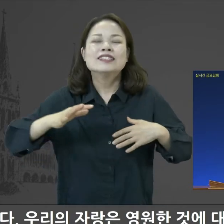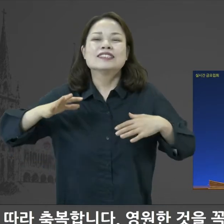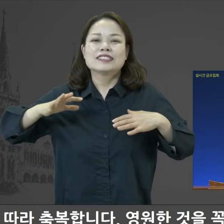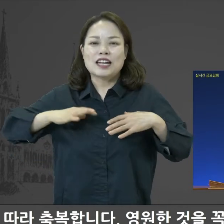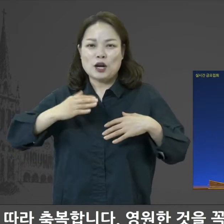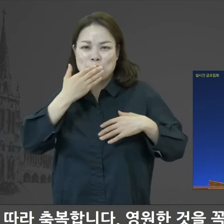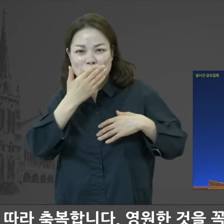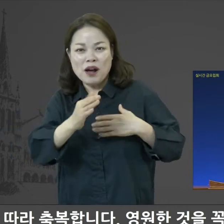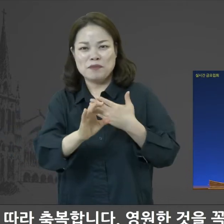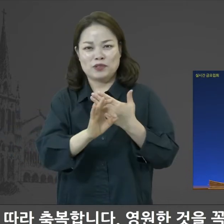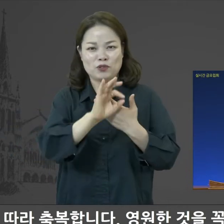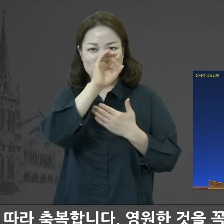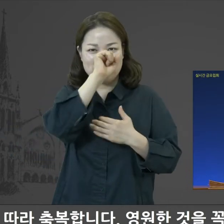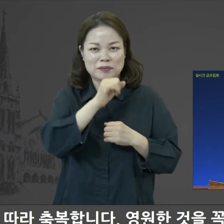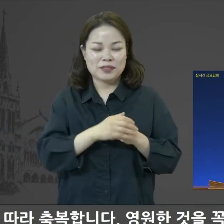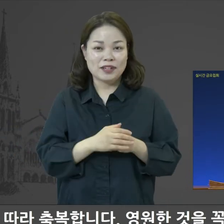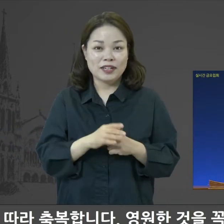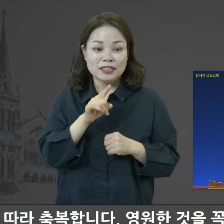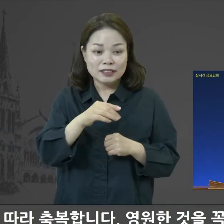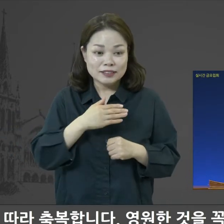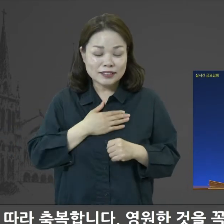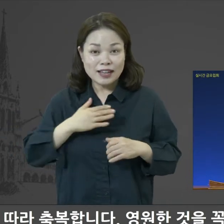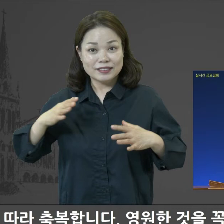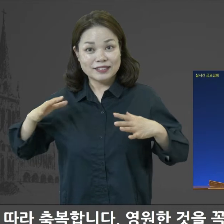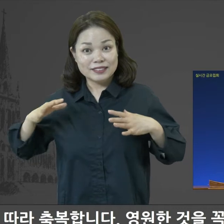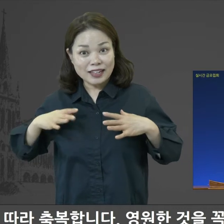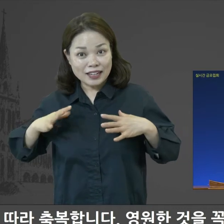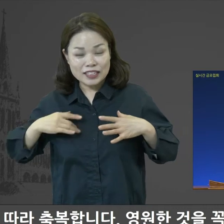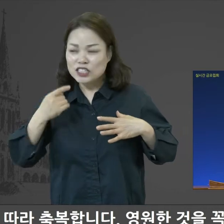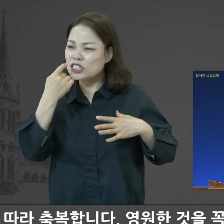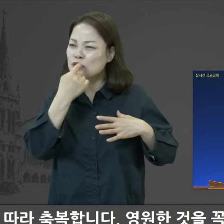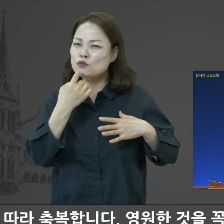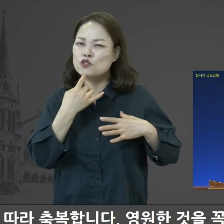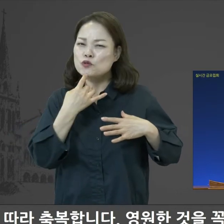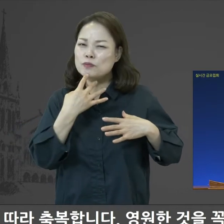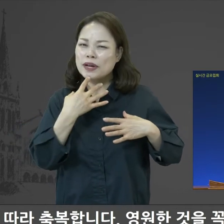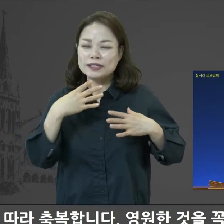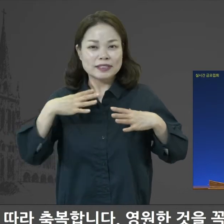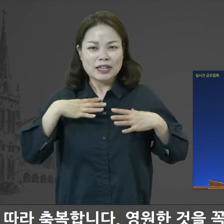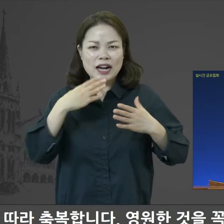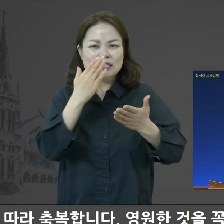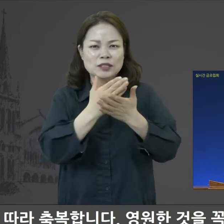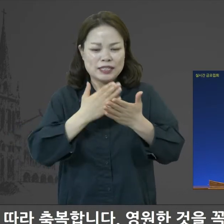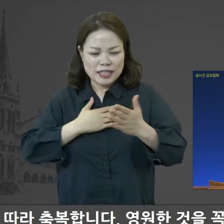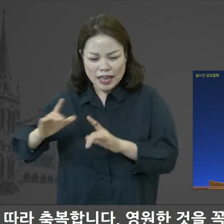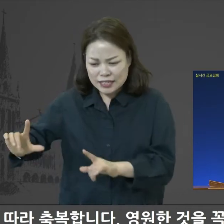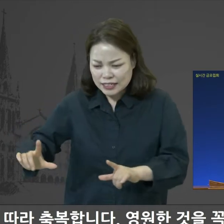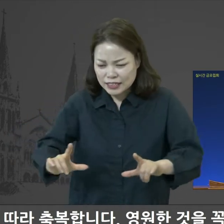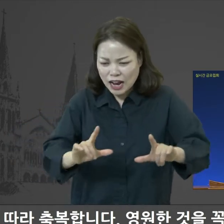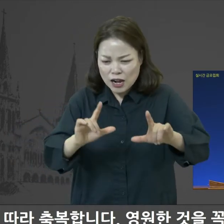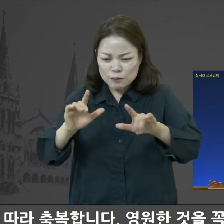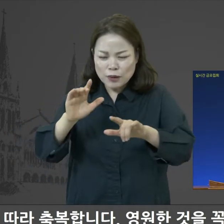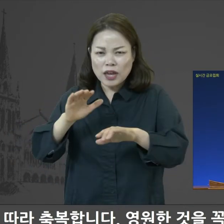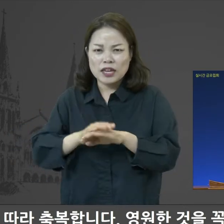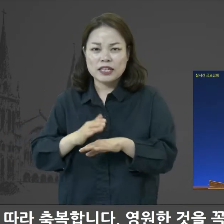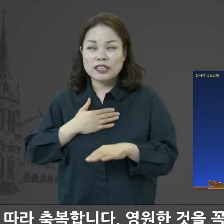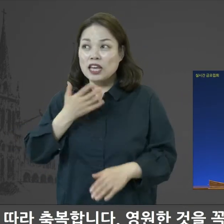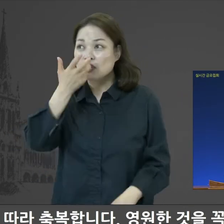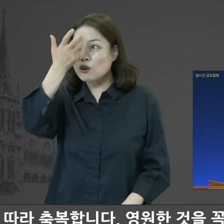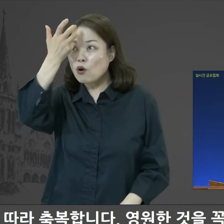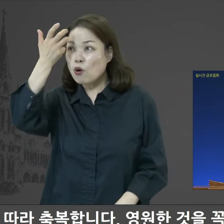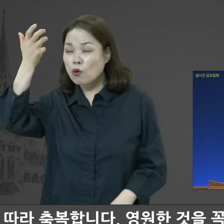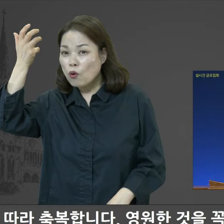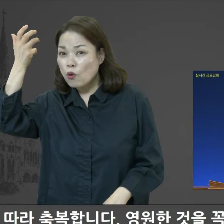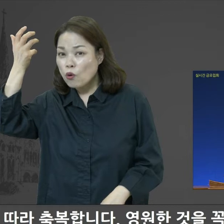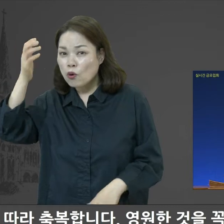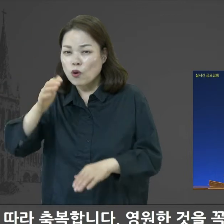수 있었으면 좋겠습니다. 그리고 정말 그것을 내가 자랑하는 것이 입술만 자랑하는 게 아니라 내 삶이, 내 영혼이 그것을